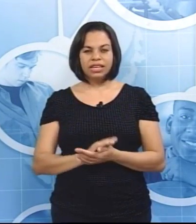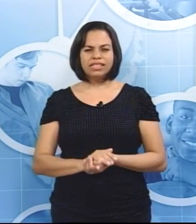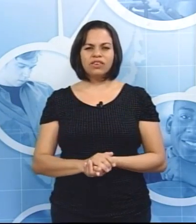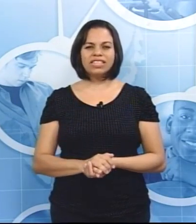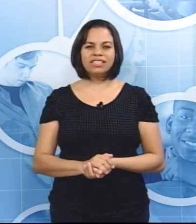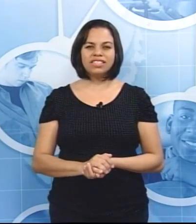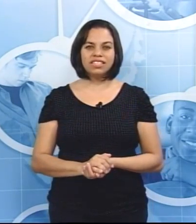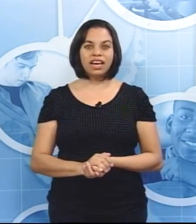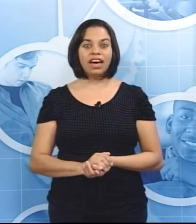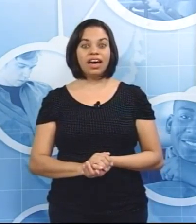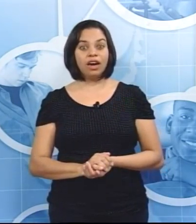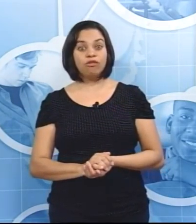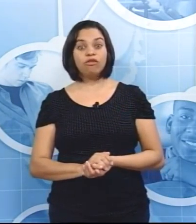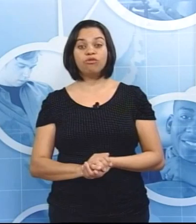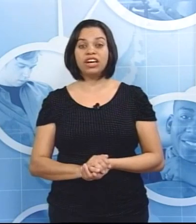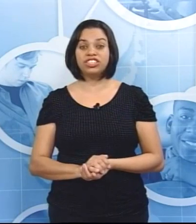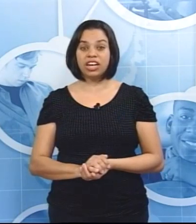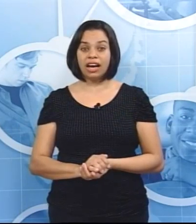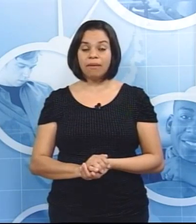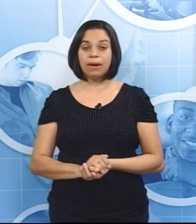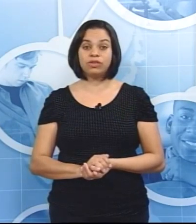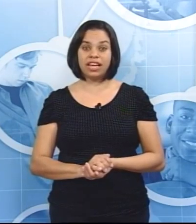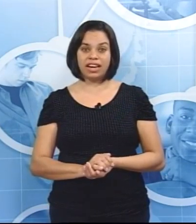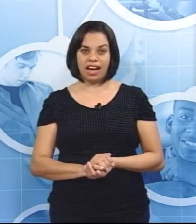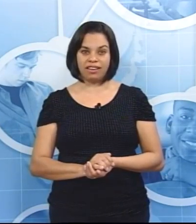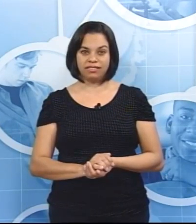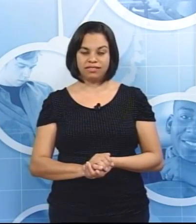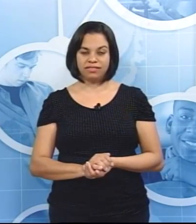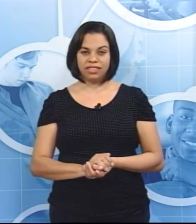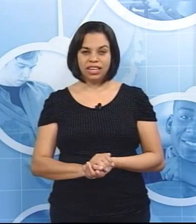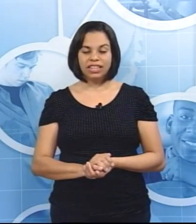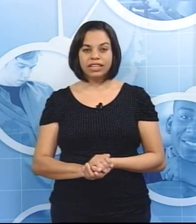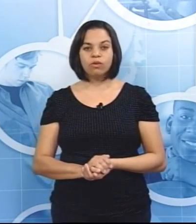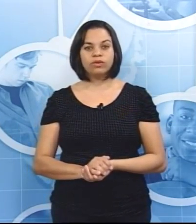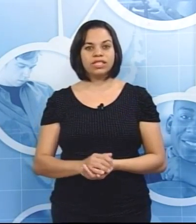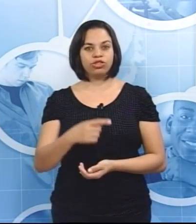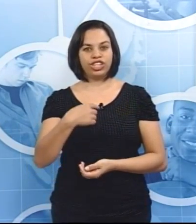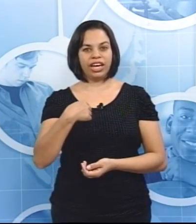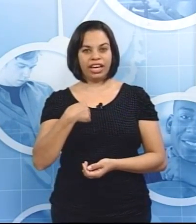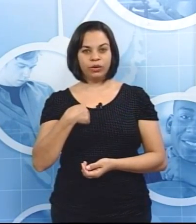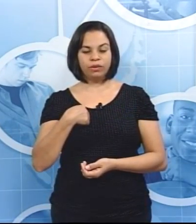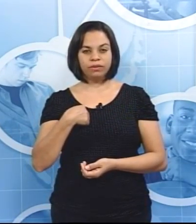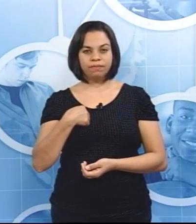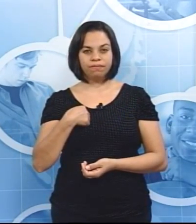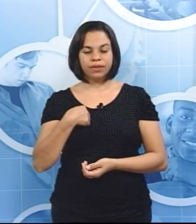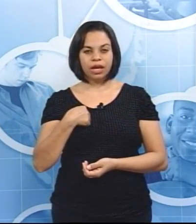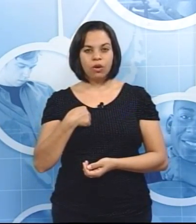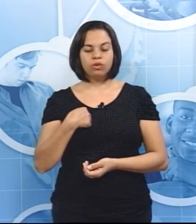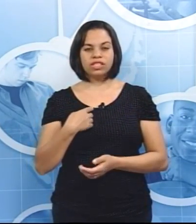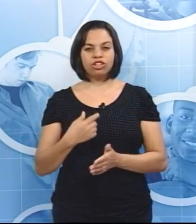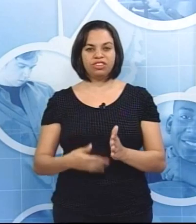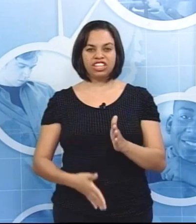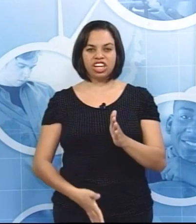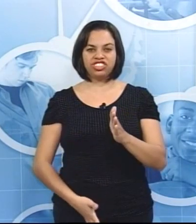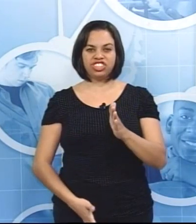Se eu quisesse dizer, eu vou viajar para o Ceará. Então, sinal de eu. O sinal de viajar, a gente tem